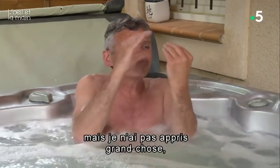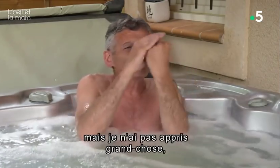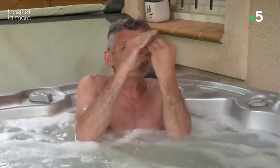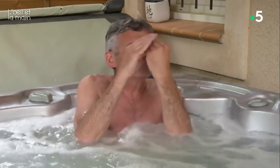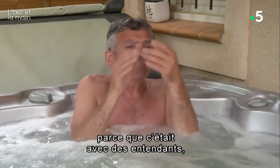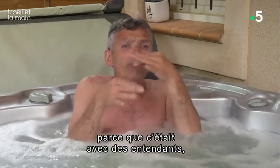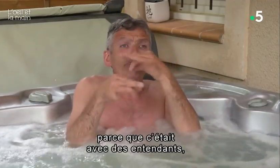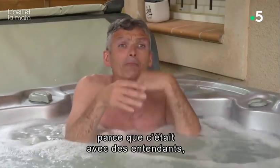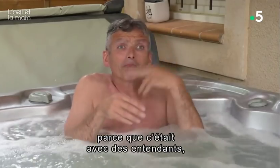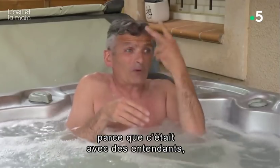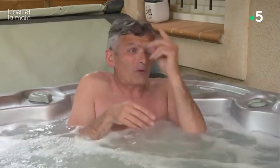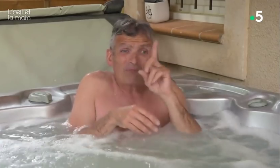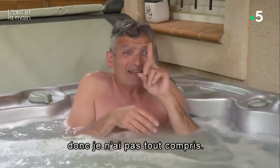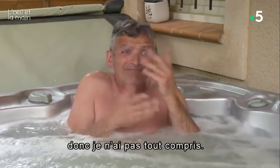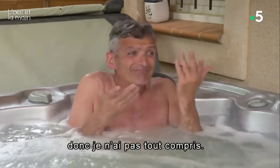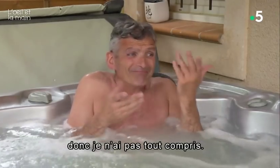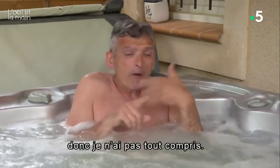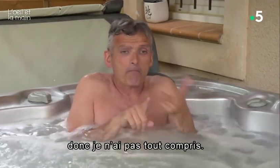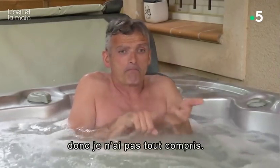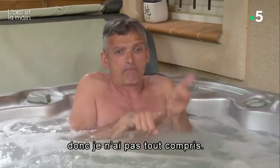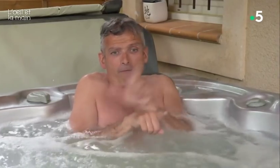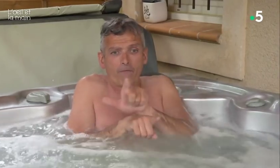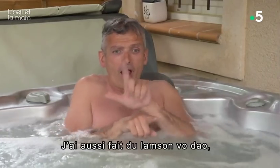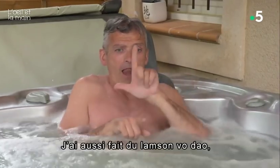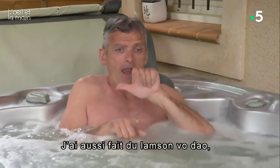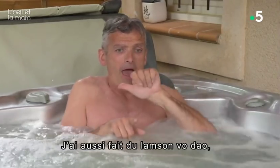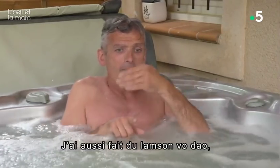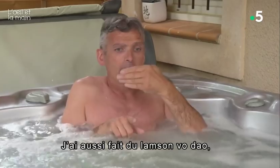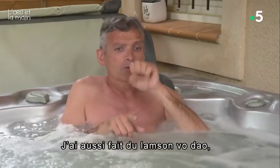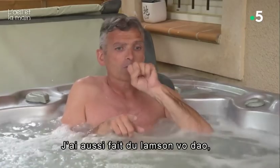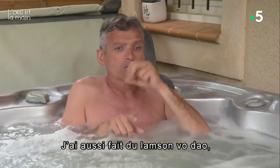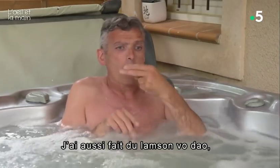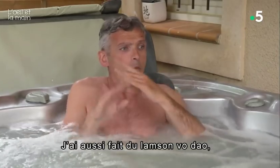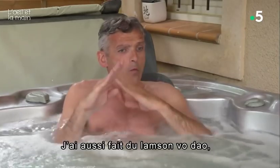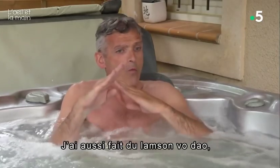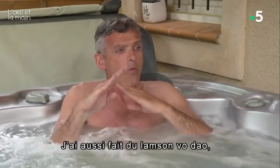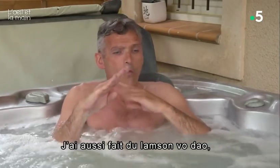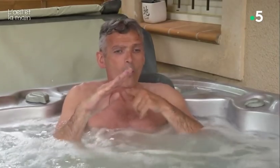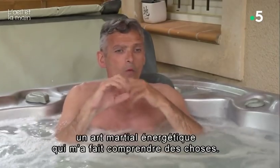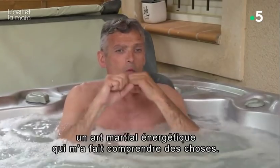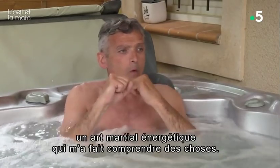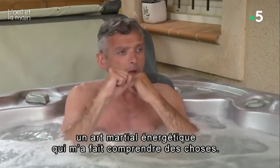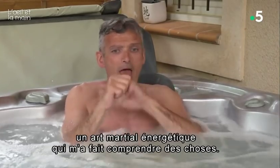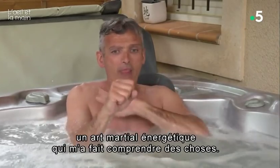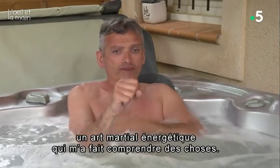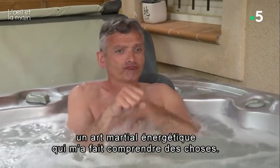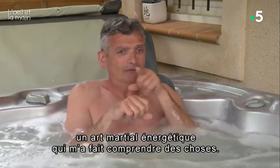grand-chose parce que c'était avec des entendants, donc je n'ai pas tout compris. J'ai aussi fait du Lamson Vodao, un art martial